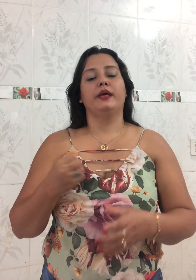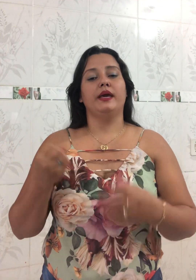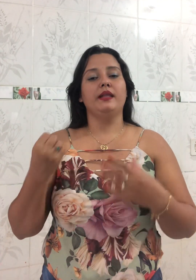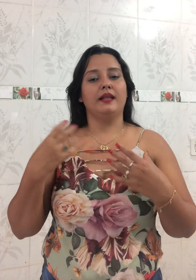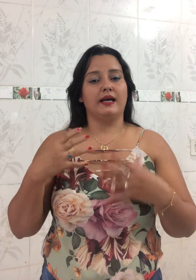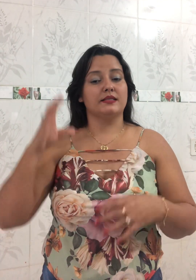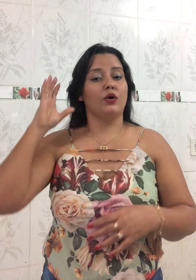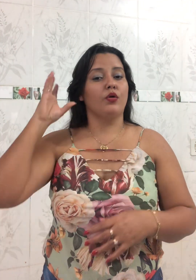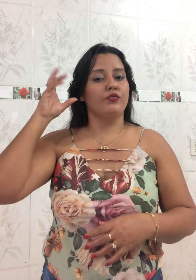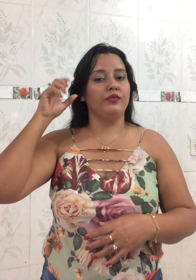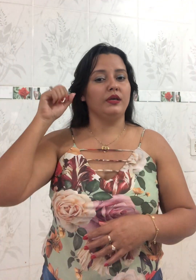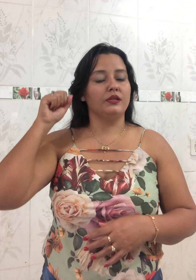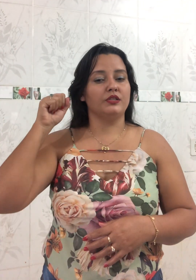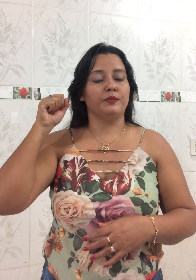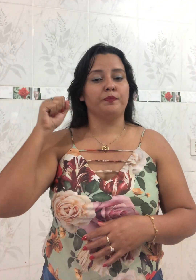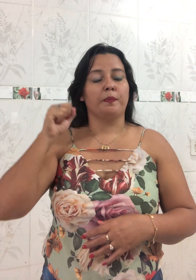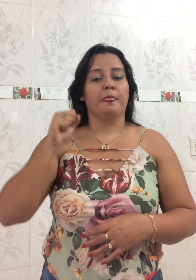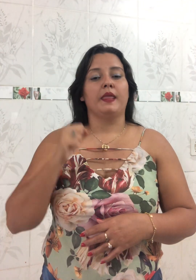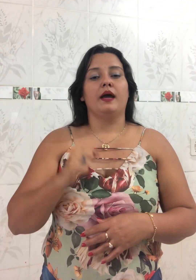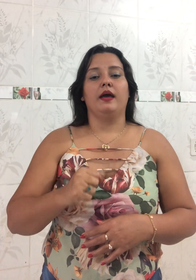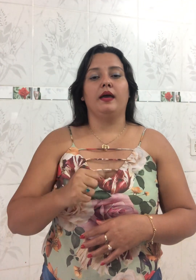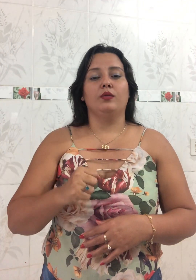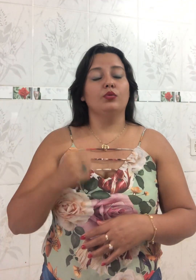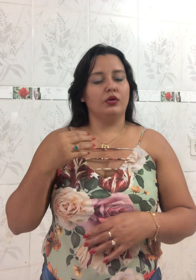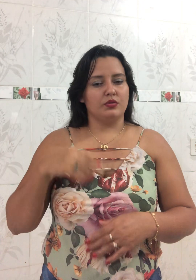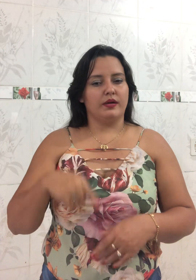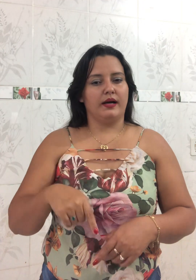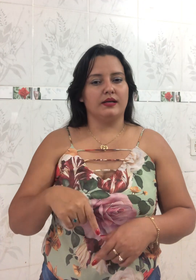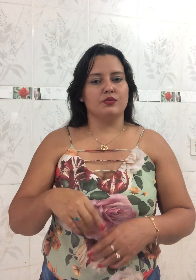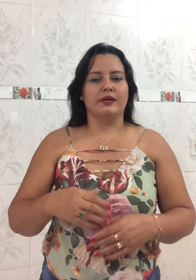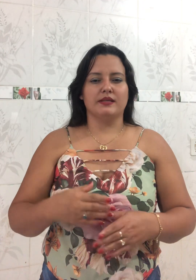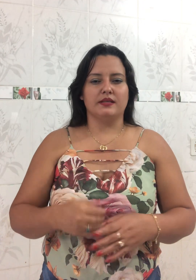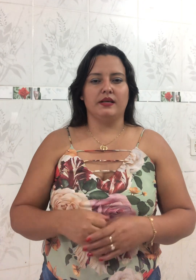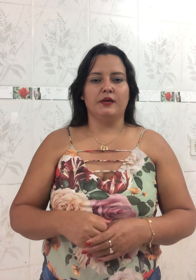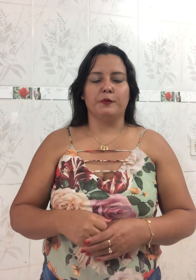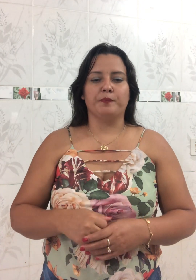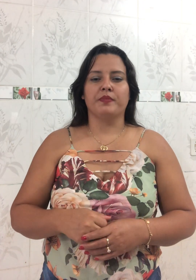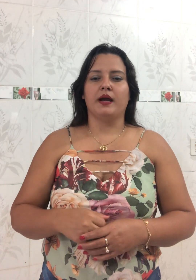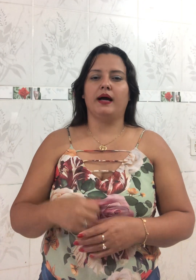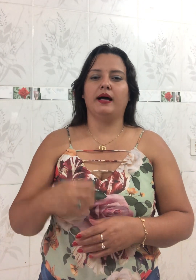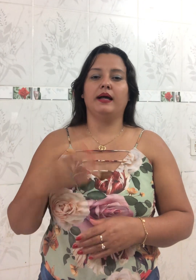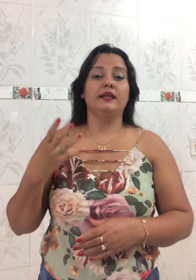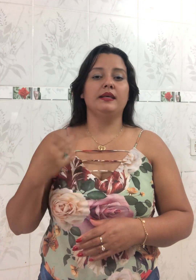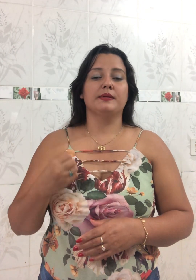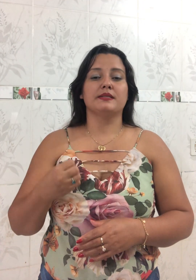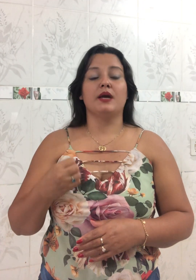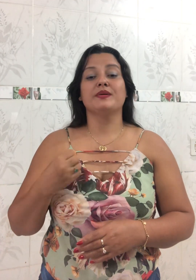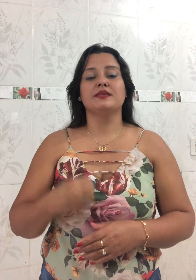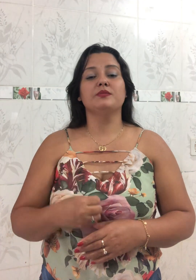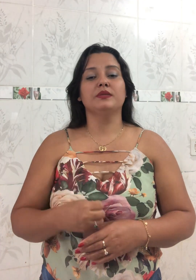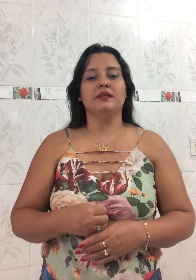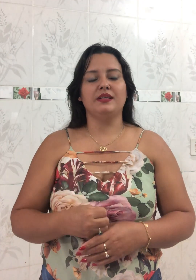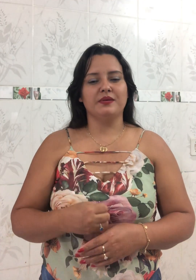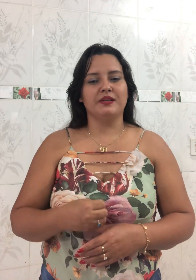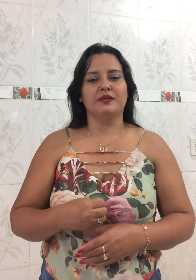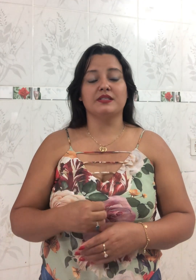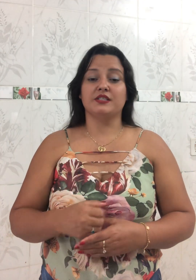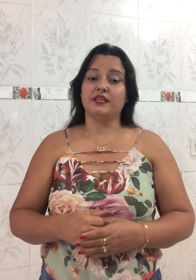quem nasce ouvinte, no nosso caso brasileiro, a Libras é uma segunda língua que nós